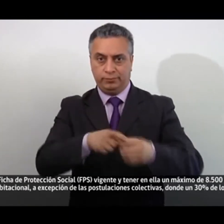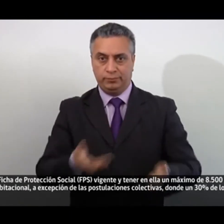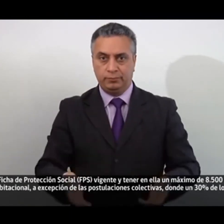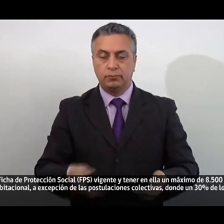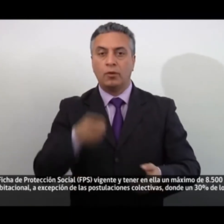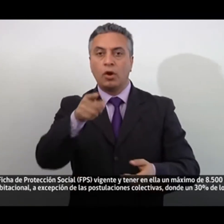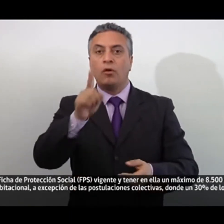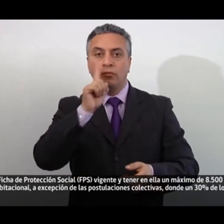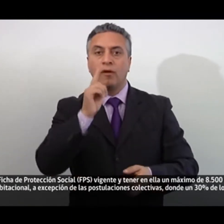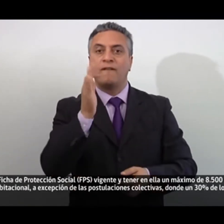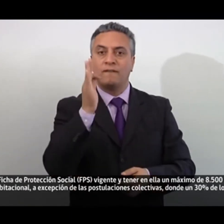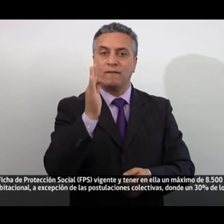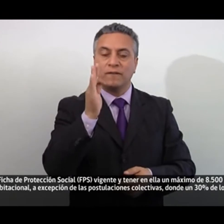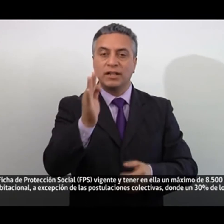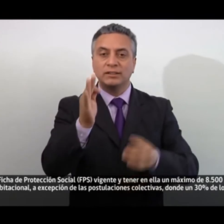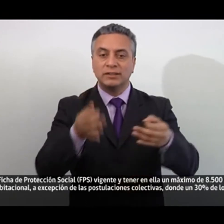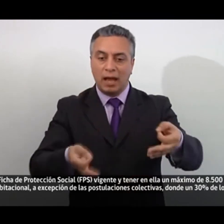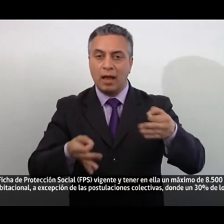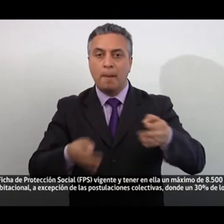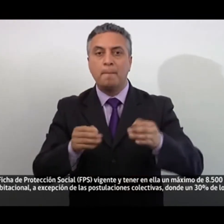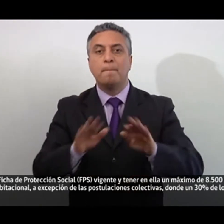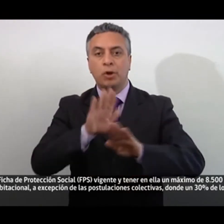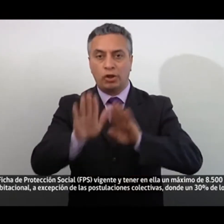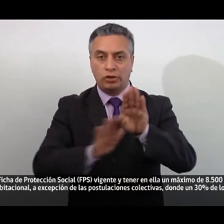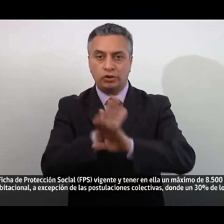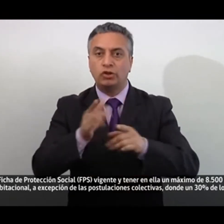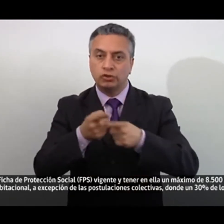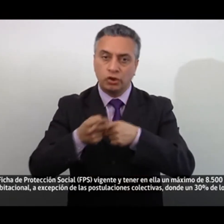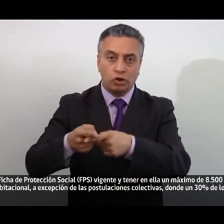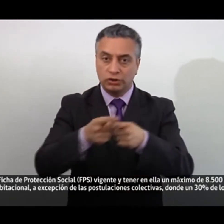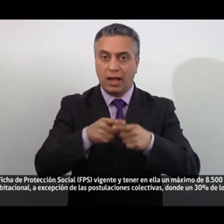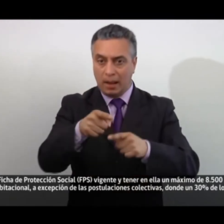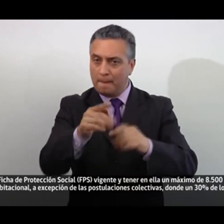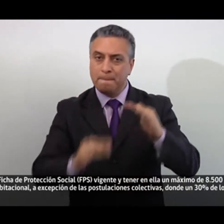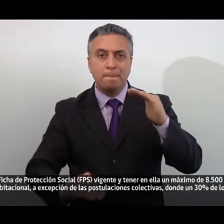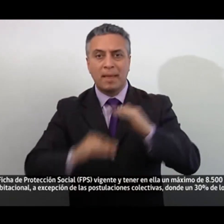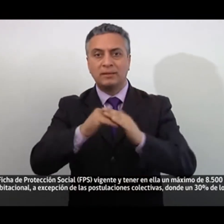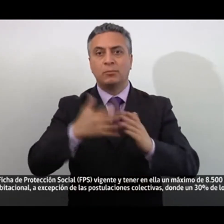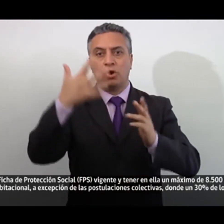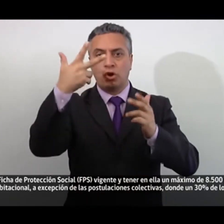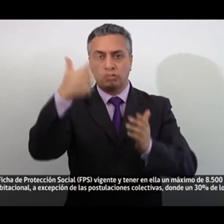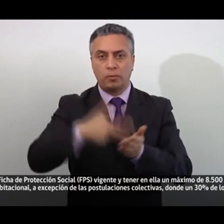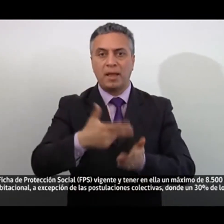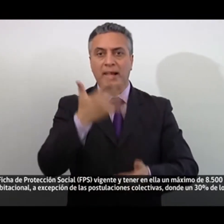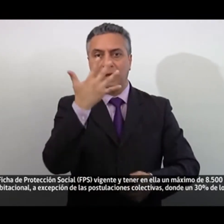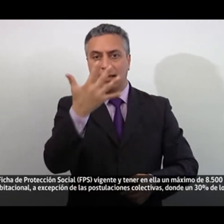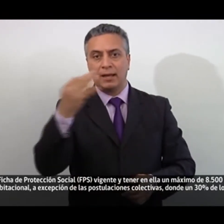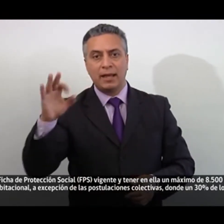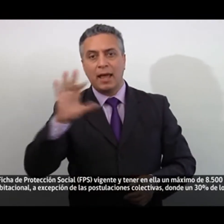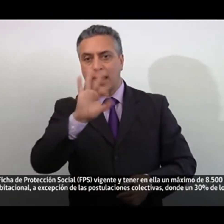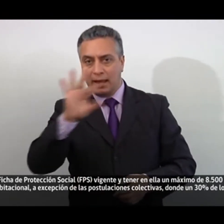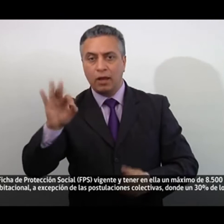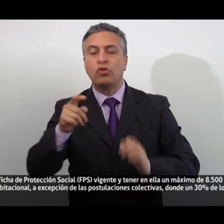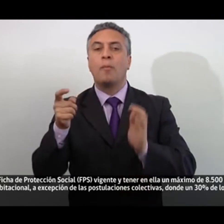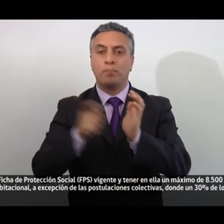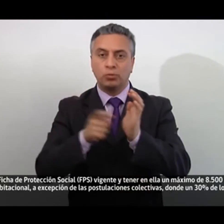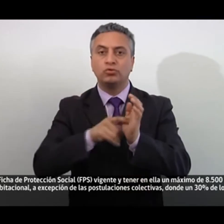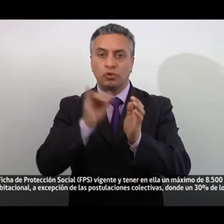Contar con ficha de protección social vigente y tener en ella un máximo de 8.500 puntos de carencia habitacional,